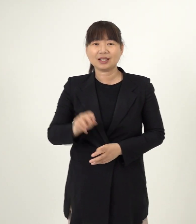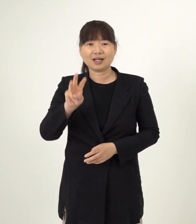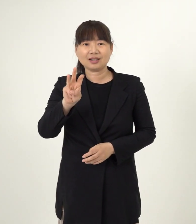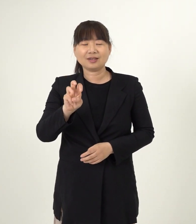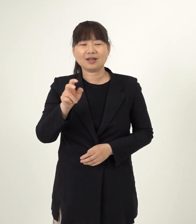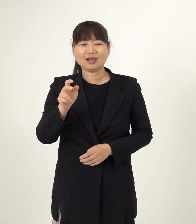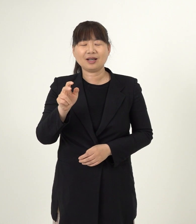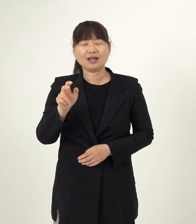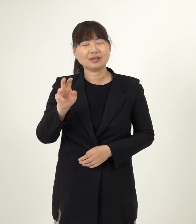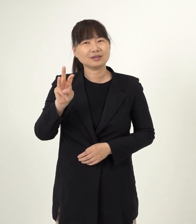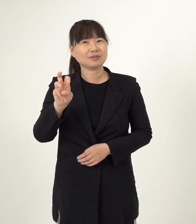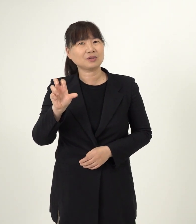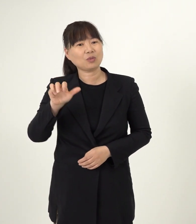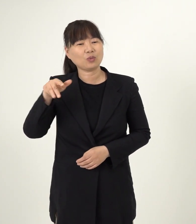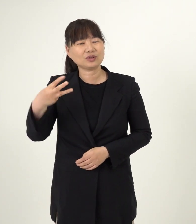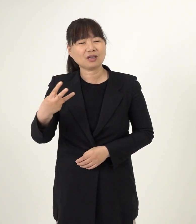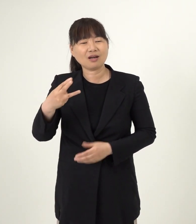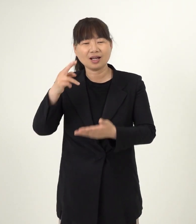35절을 보세요.